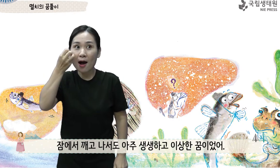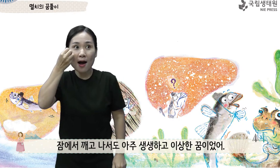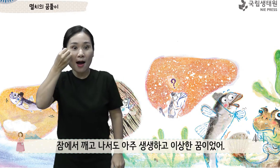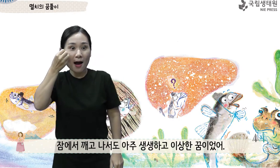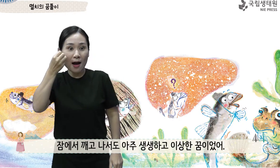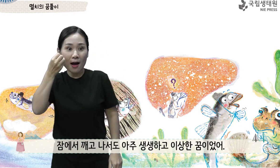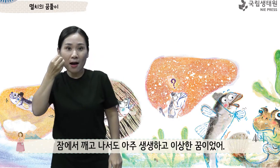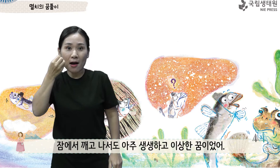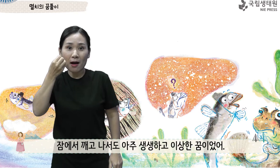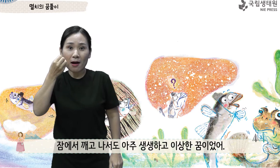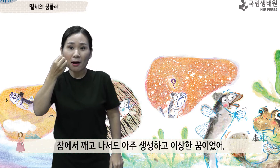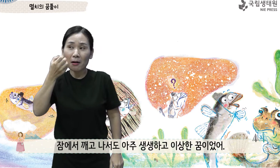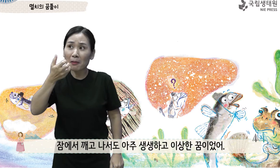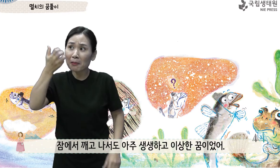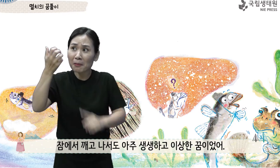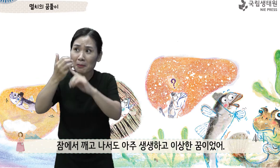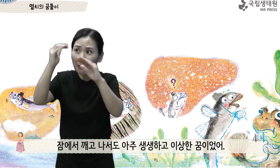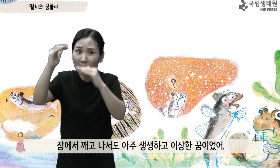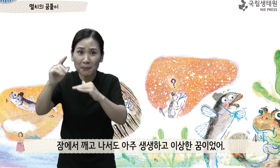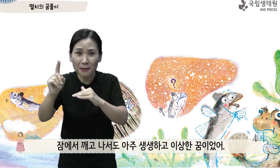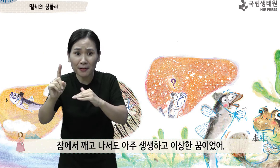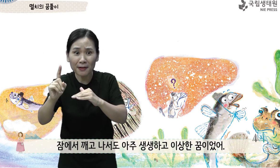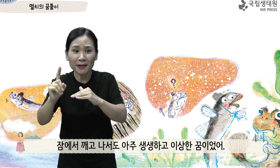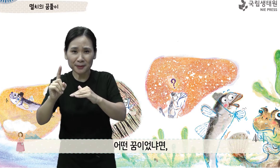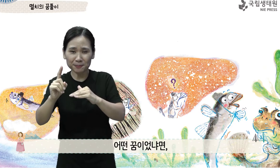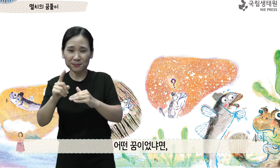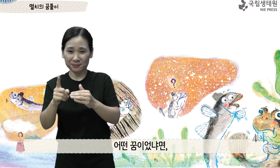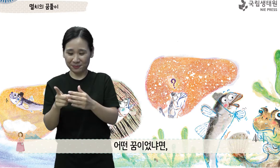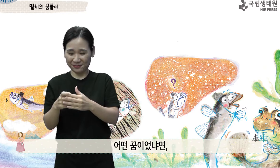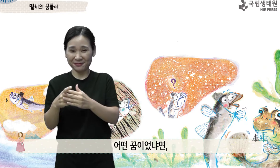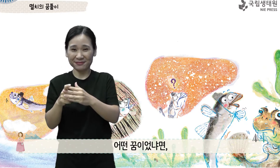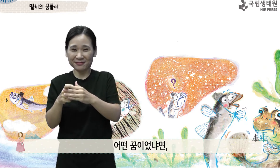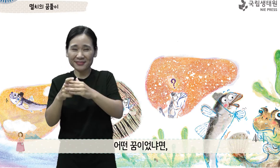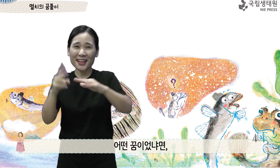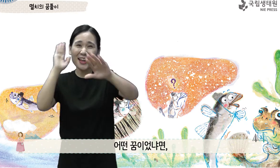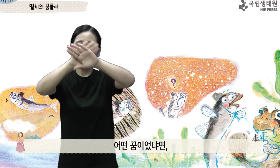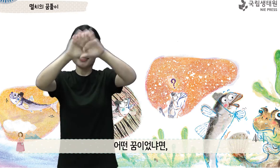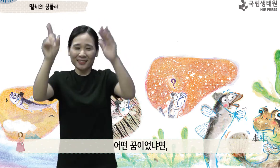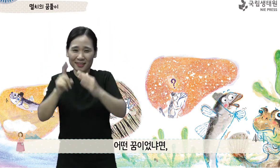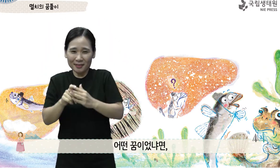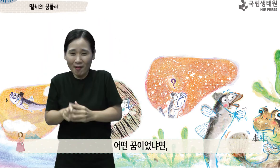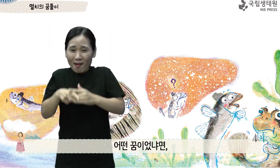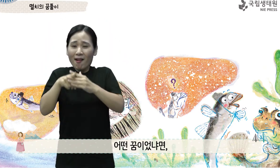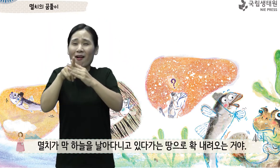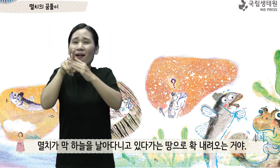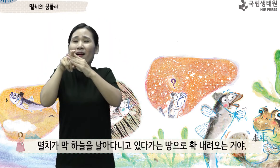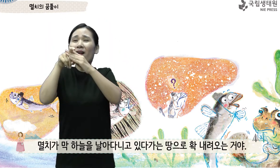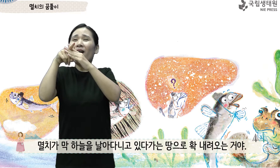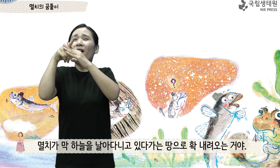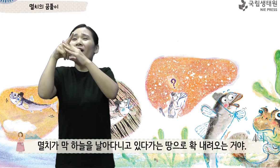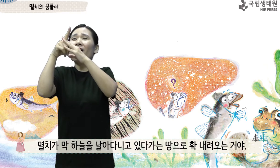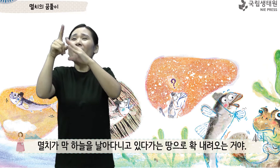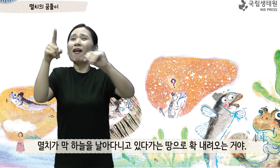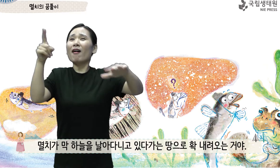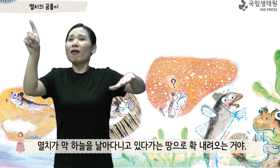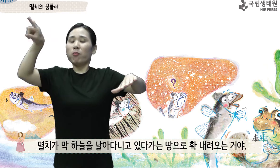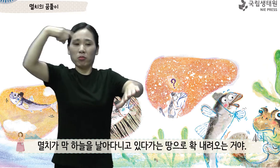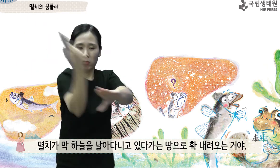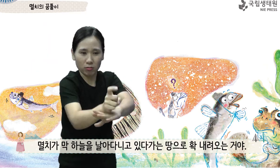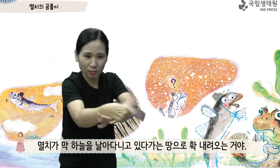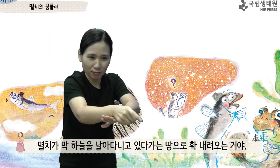생생하고 이상한 꿈이었어. 어떤 꿈이었냐면 멸치가